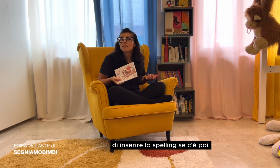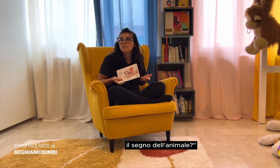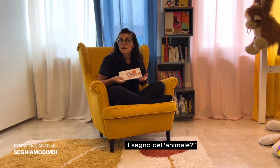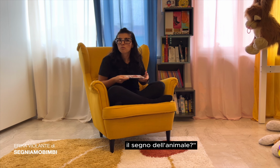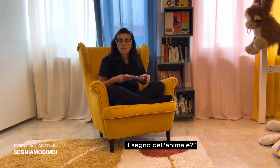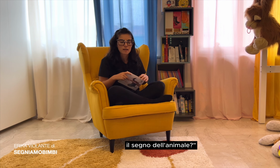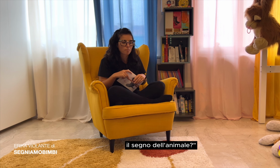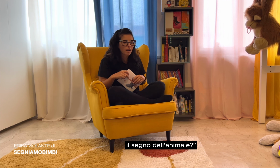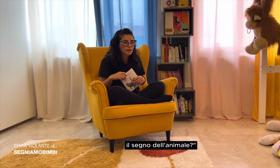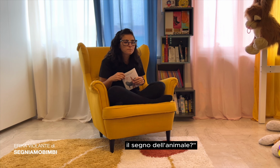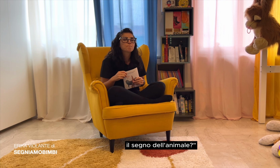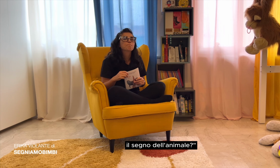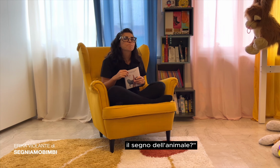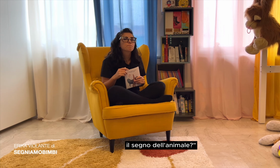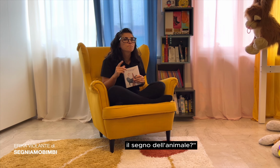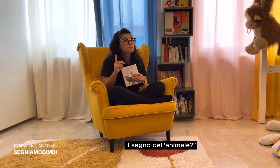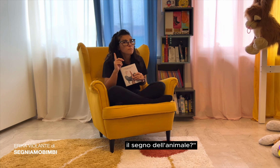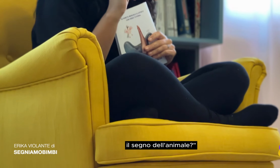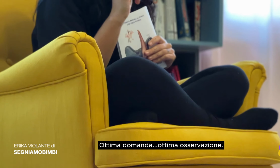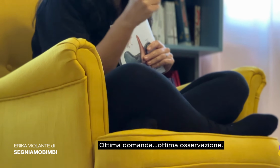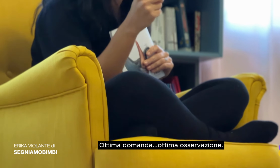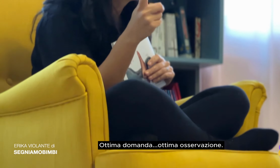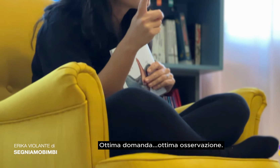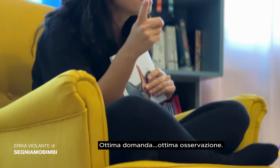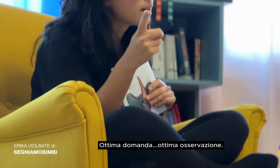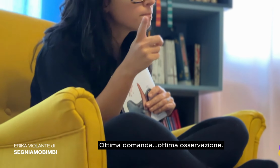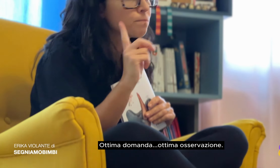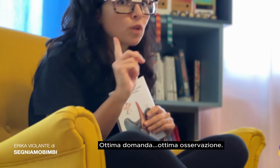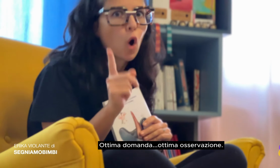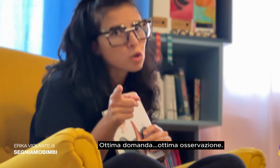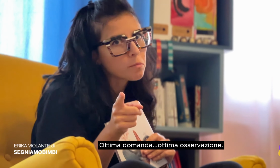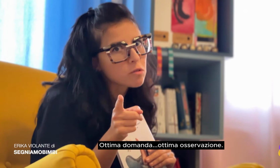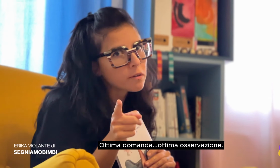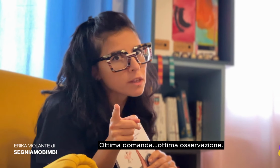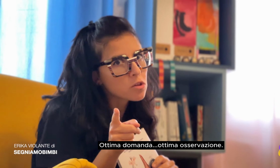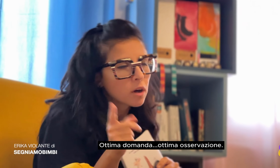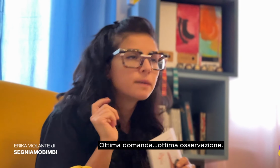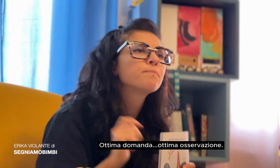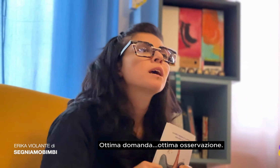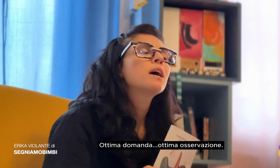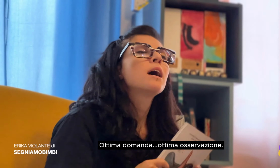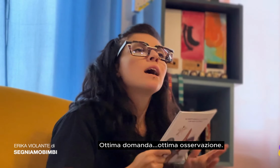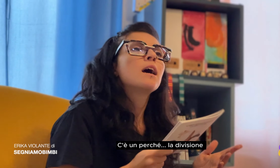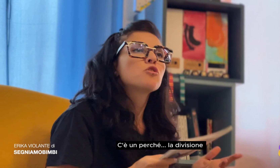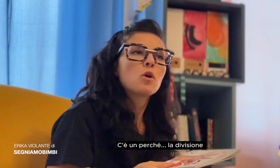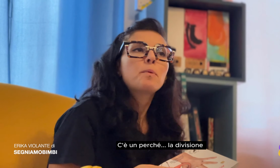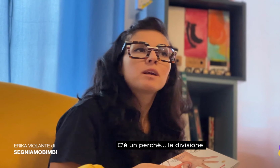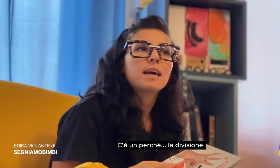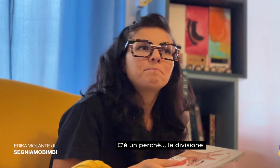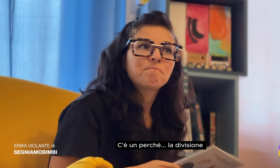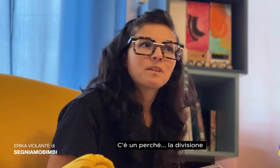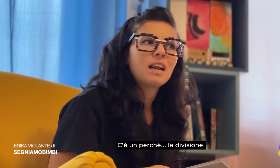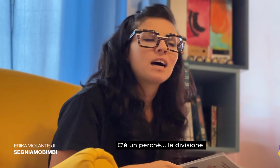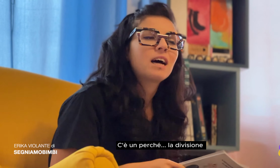segno dell'animale? Ottima domanda, ottima osservazione. C'è un perché.